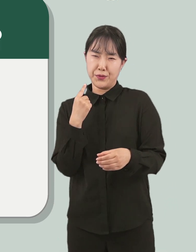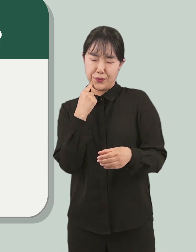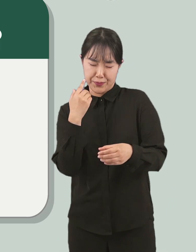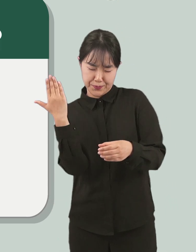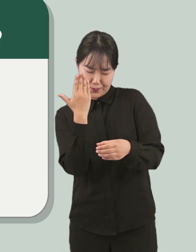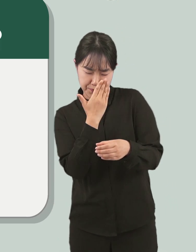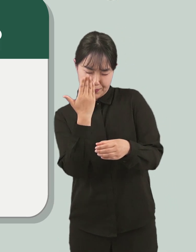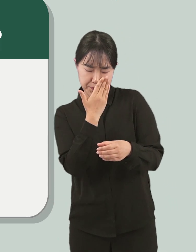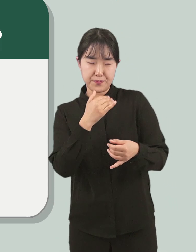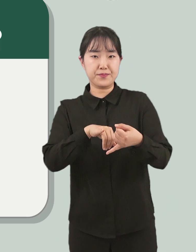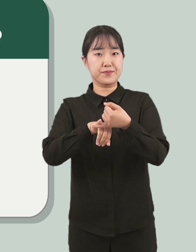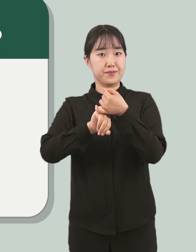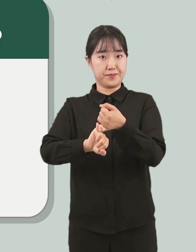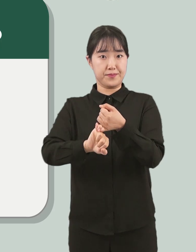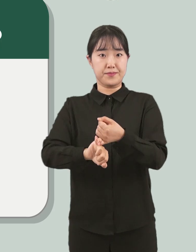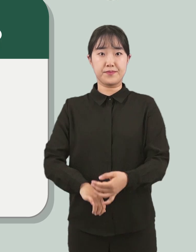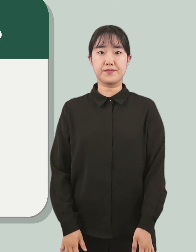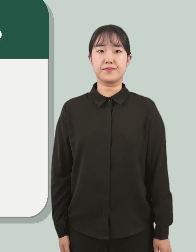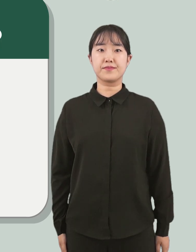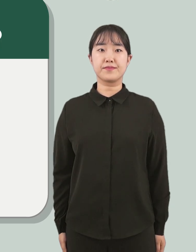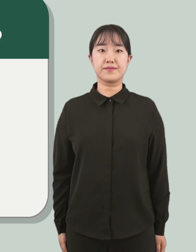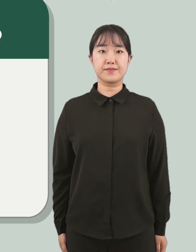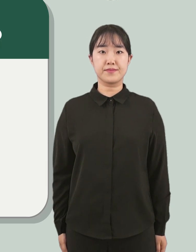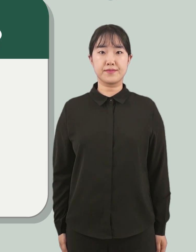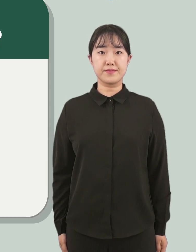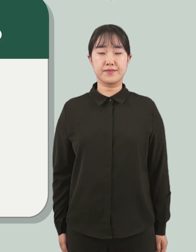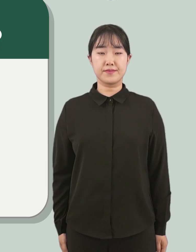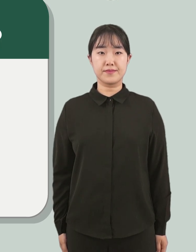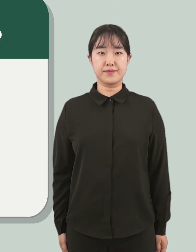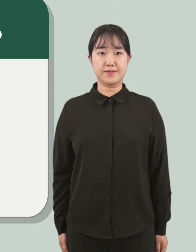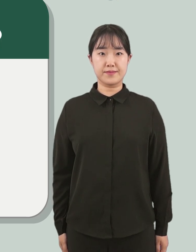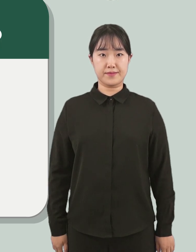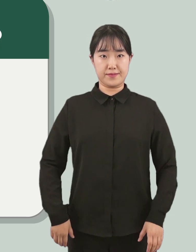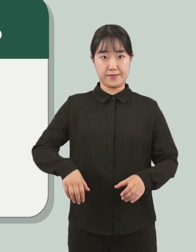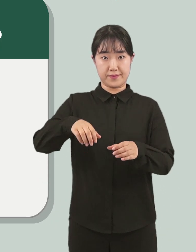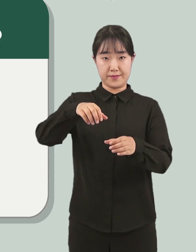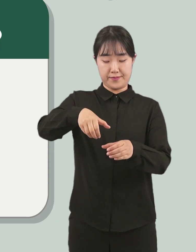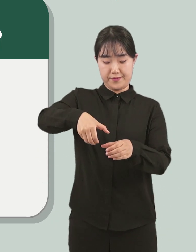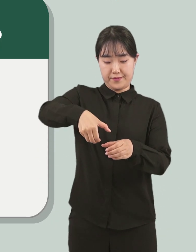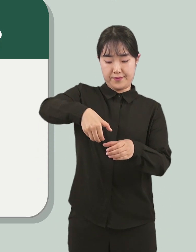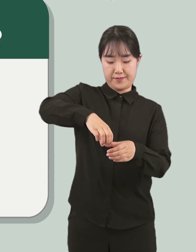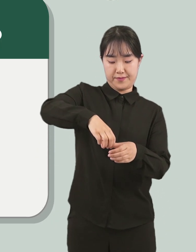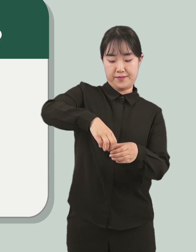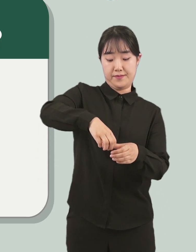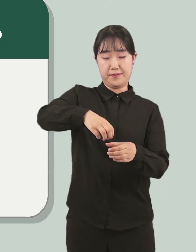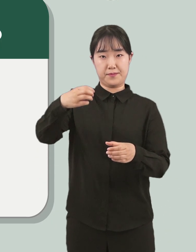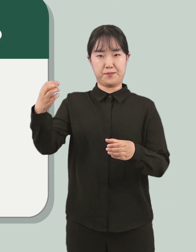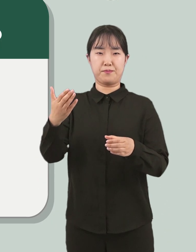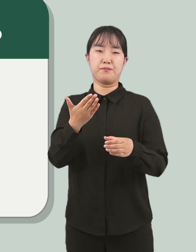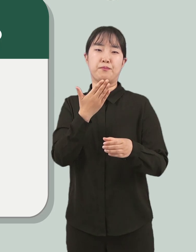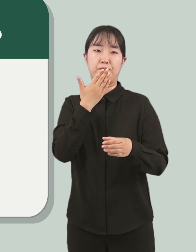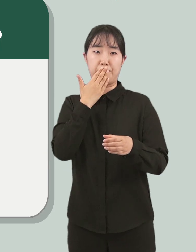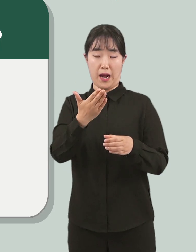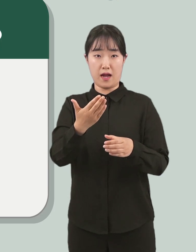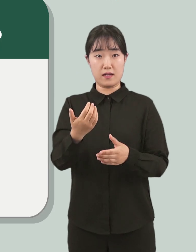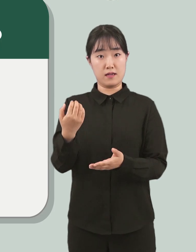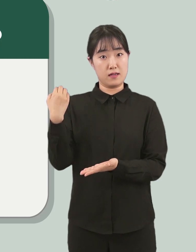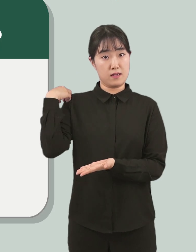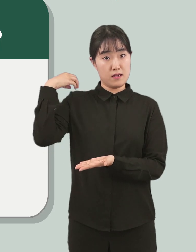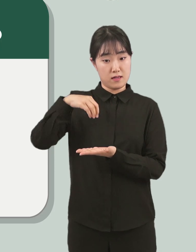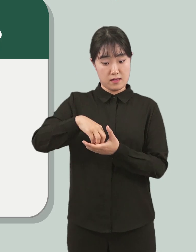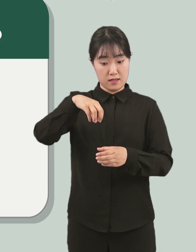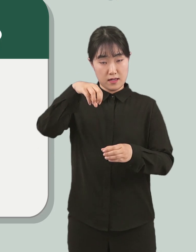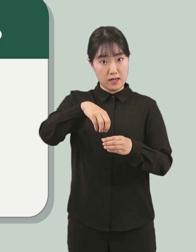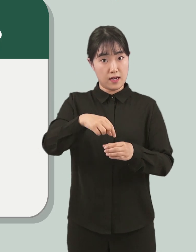약물 용기는 반시계 방향으로 돌린 후 위로 당겨 본체에서 분리할 수 있습니다. 장착할 때는 본체와